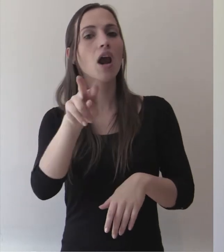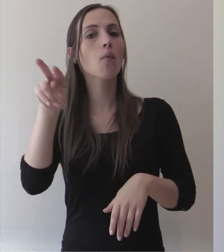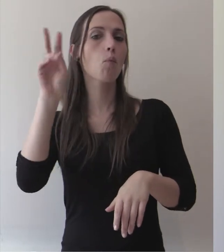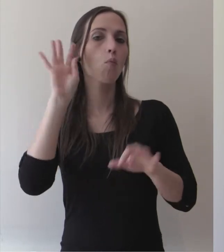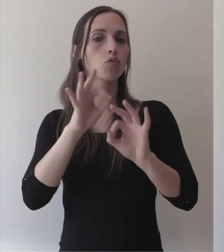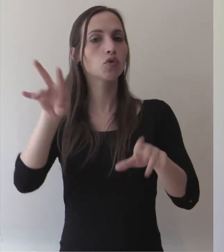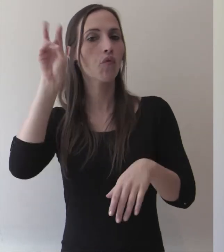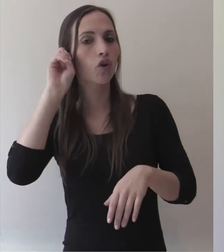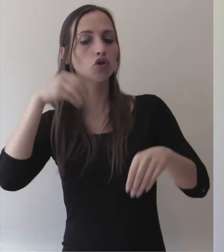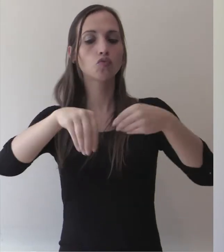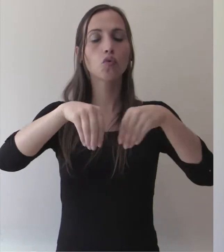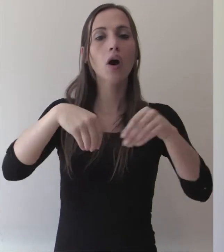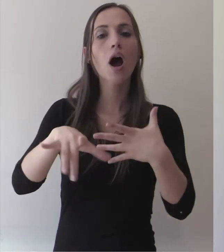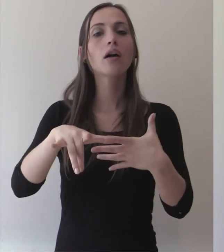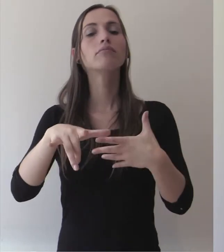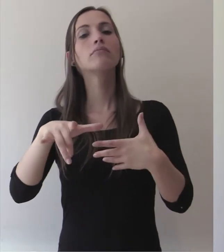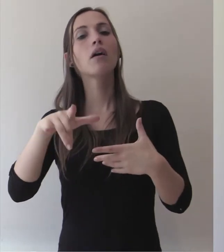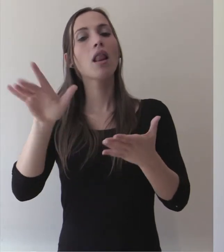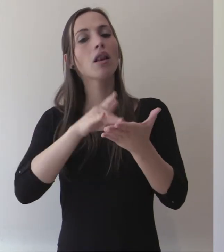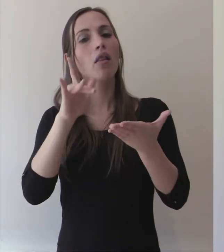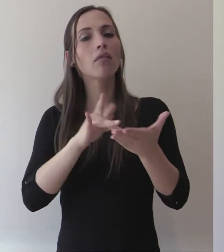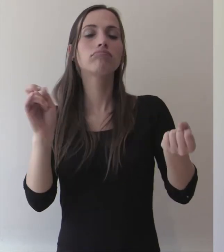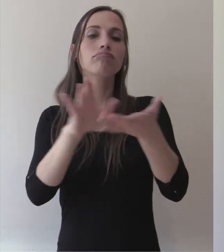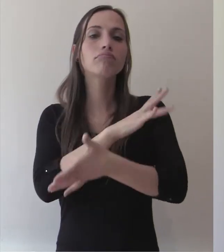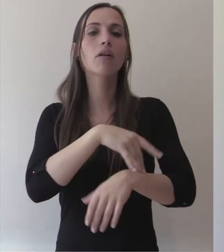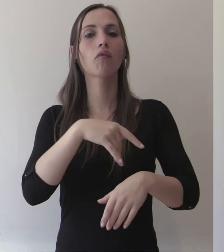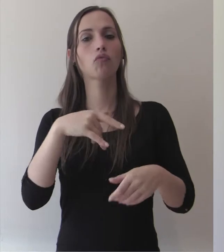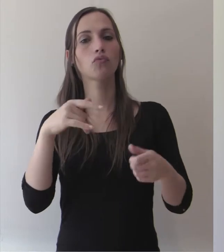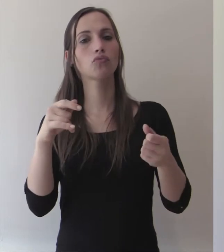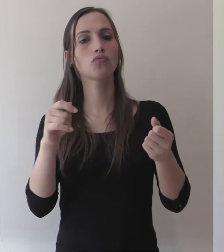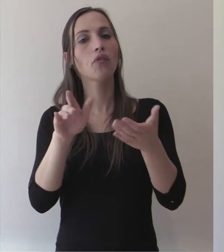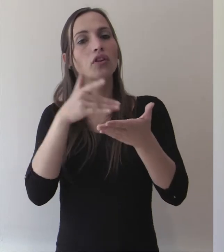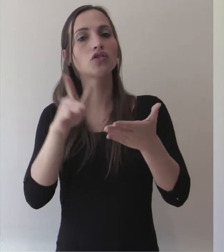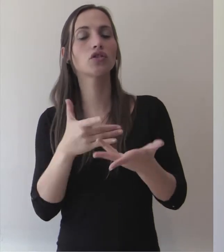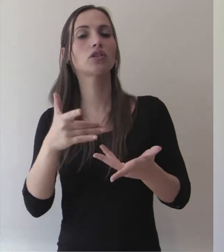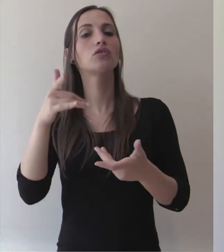jogar, ler jornais e revistas, ouvir um conto.